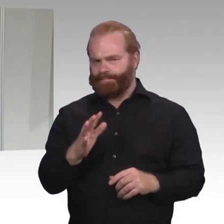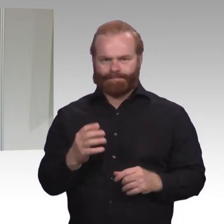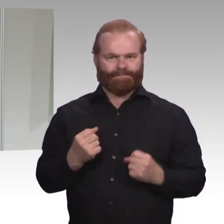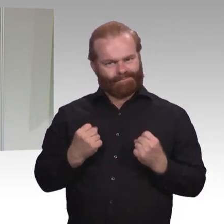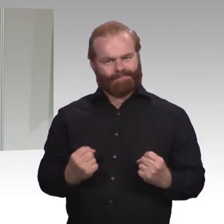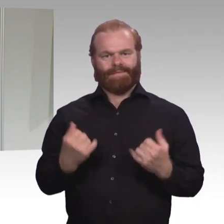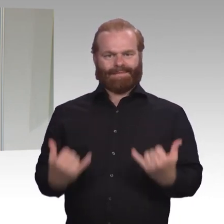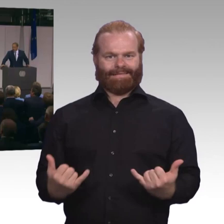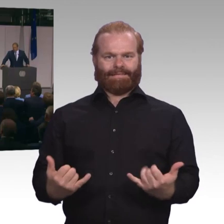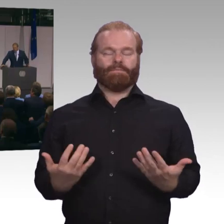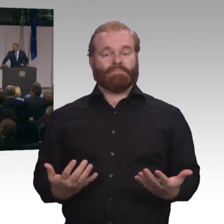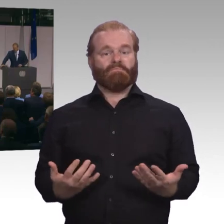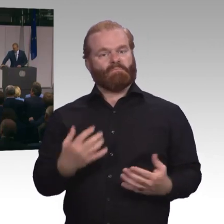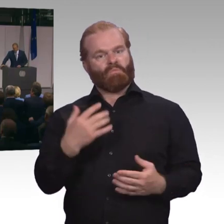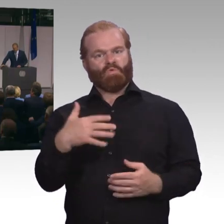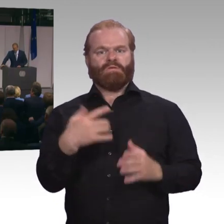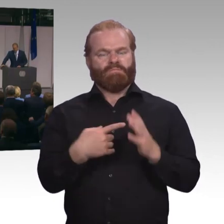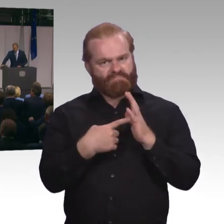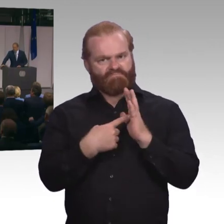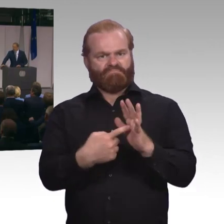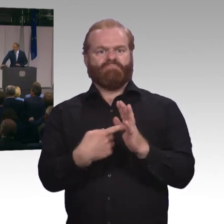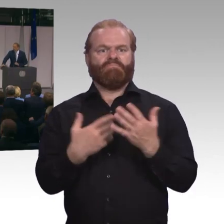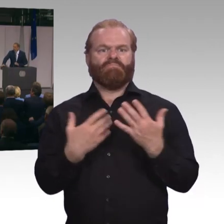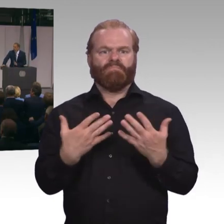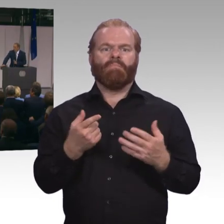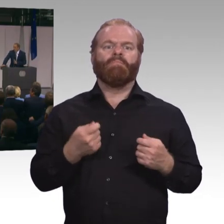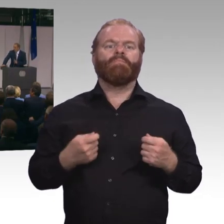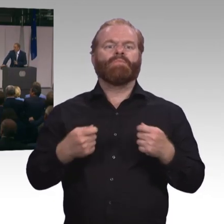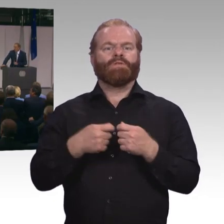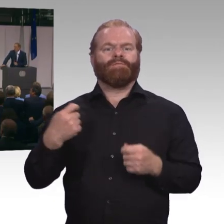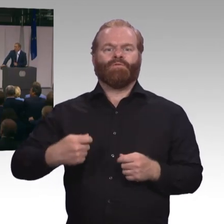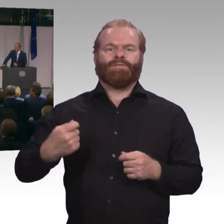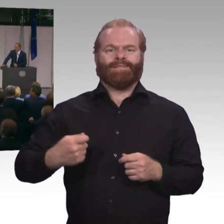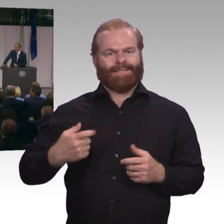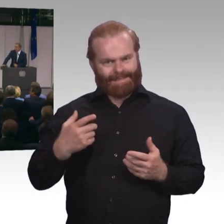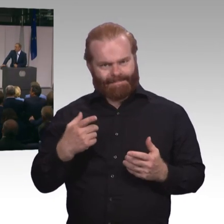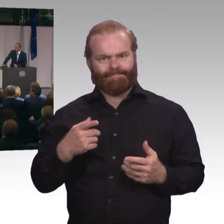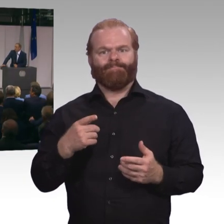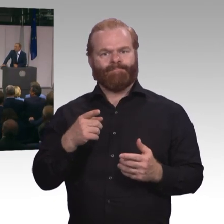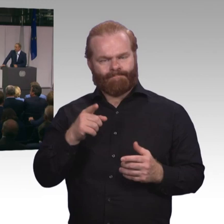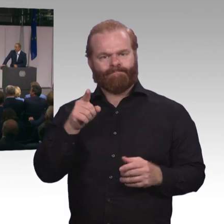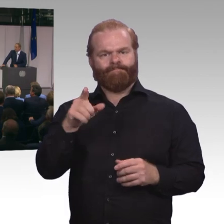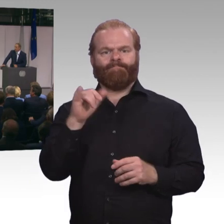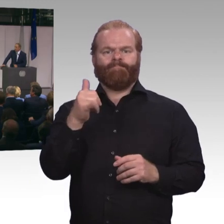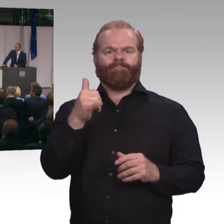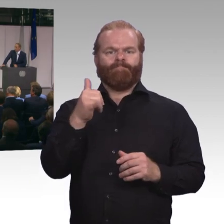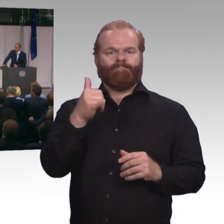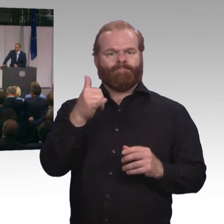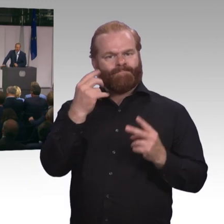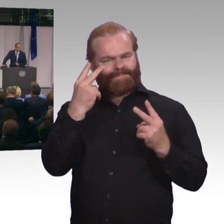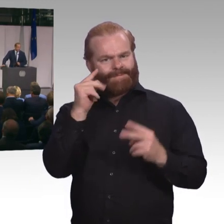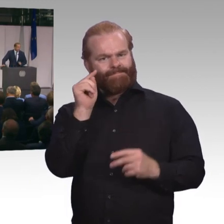die Bundeswehr zur politischen Chefsache zu erklären. Und das hier auch mit einer solchen Sitzung des